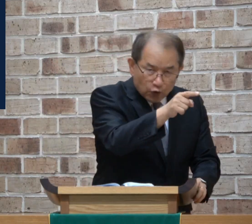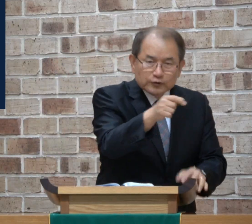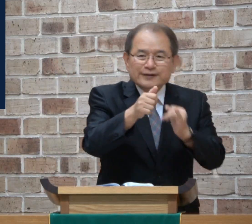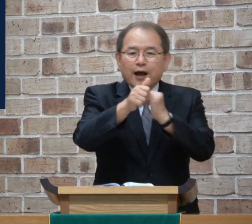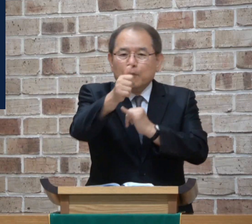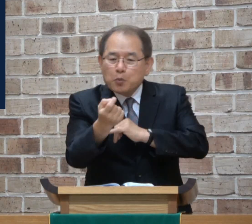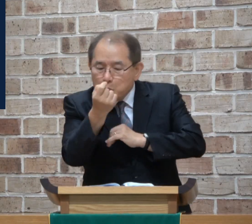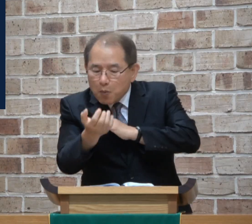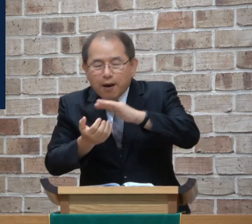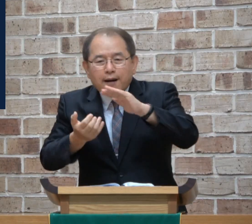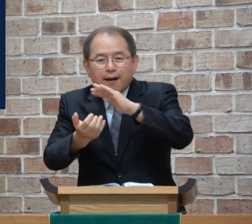베드로는 또 역시